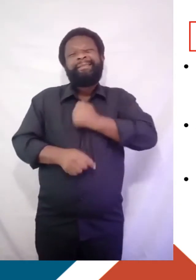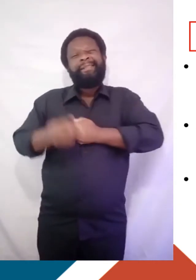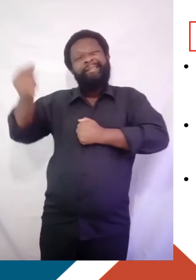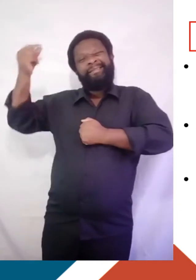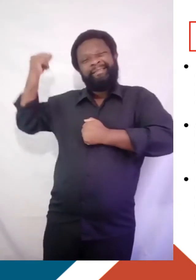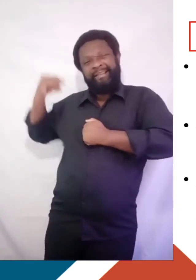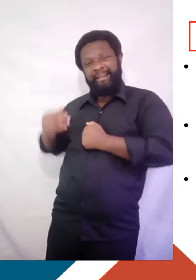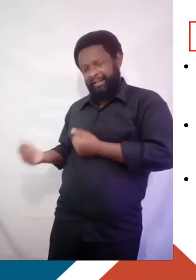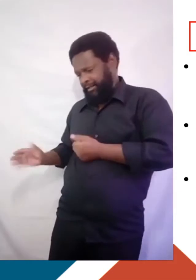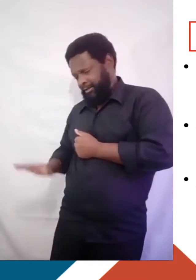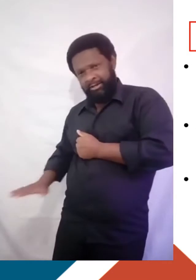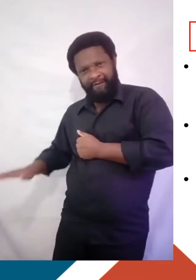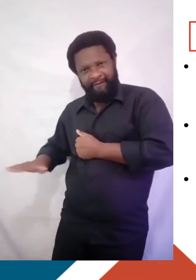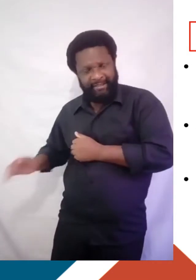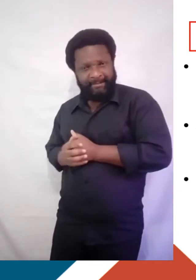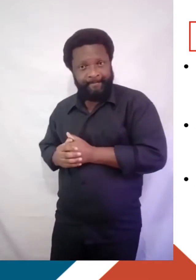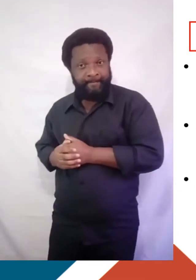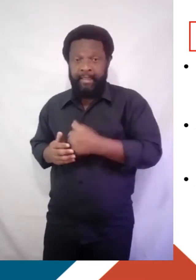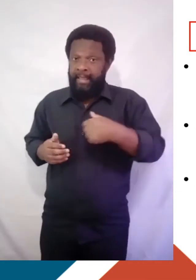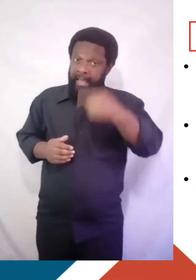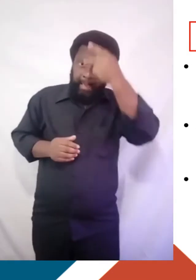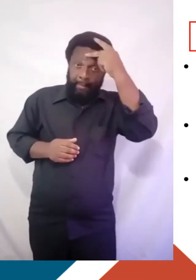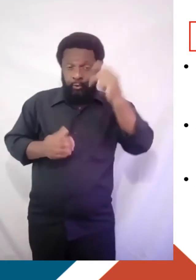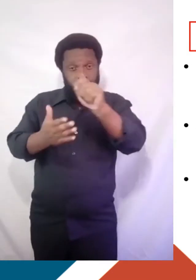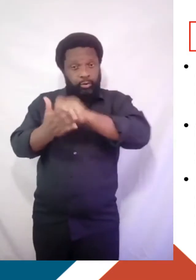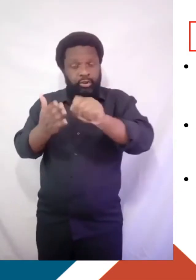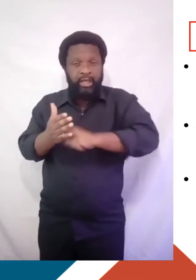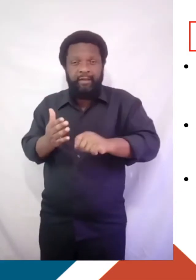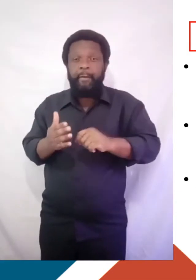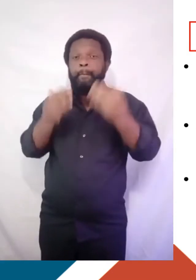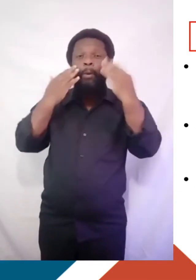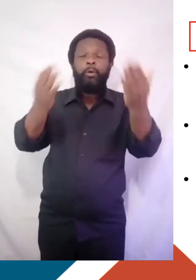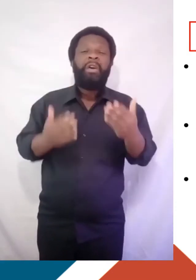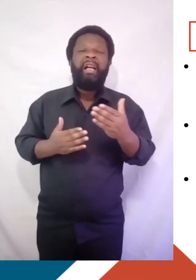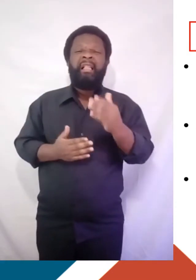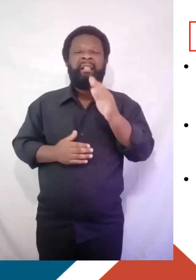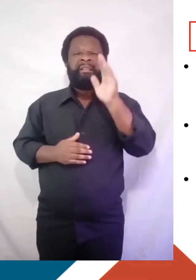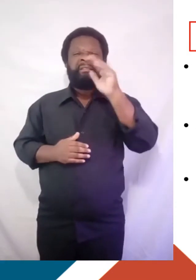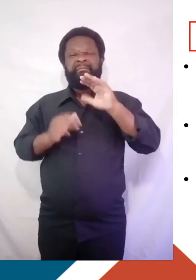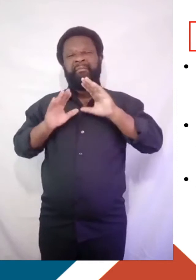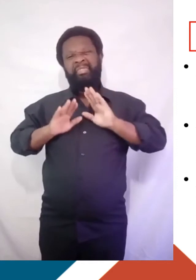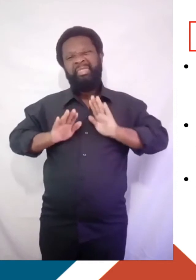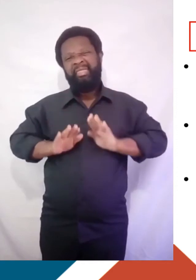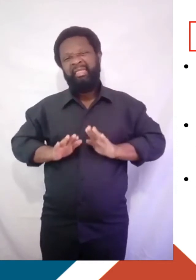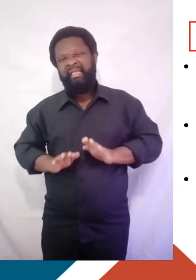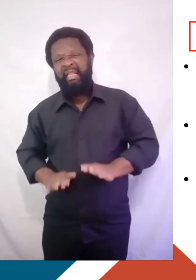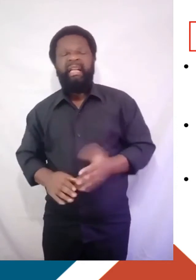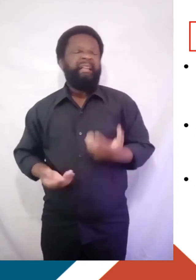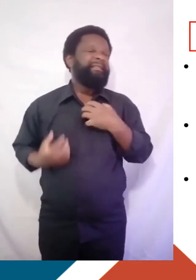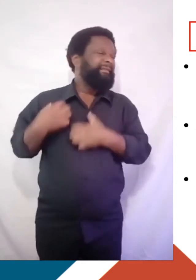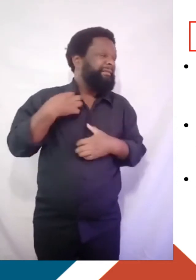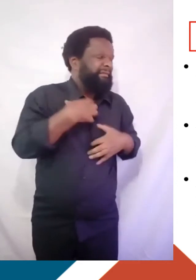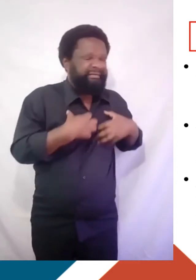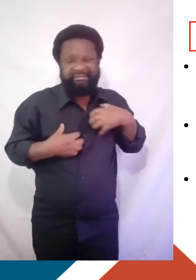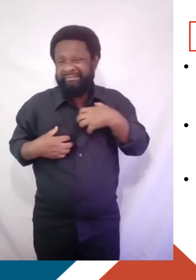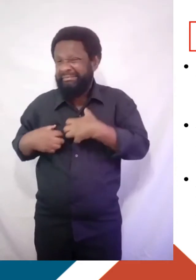Na produção poética dos ultrarromânticos, antes de tudo, há a expressão do pessimismo e da angústia existencial.